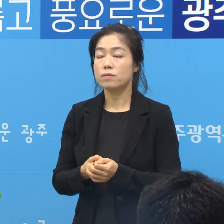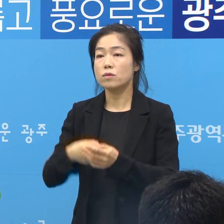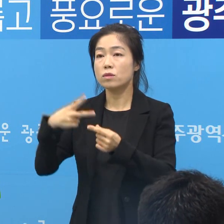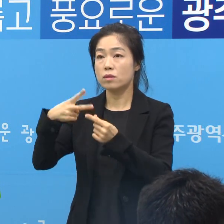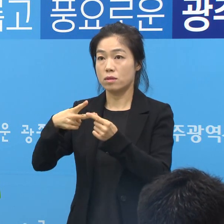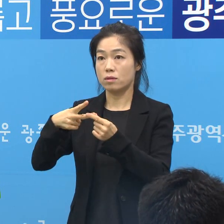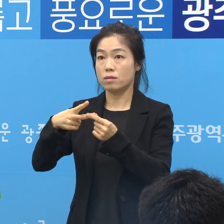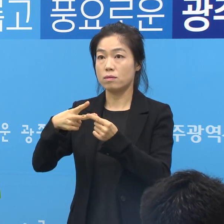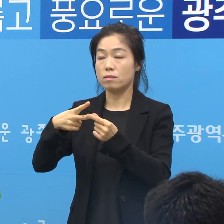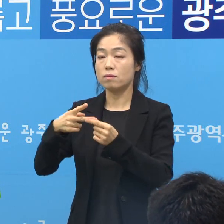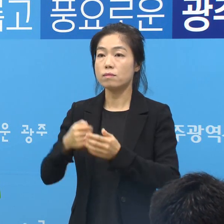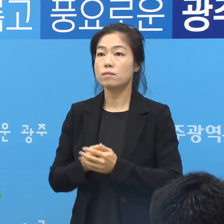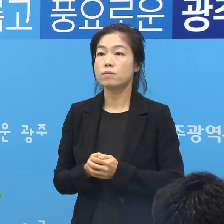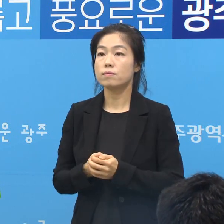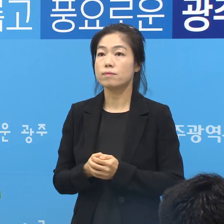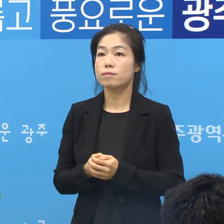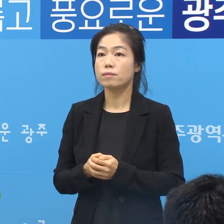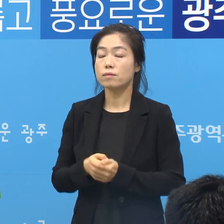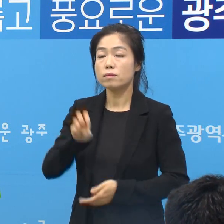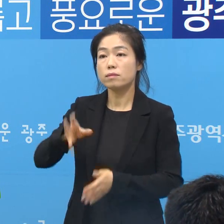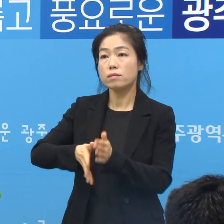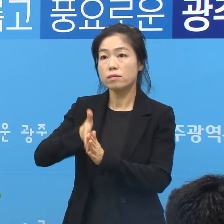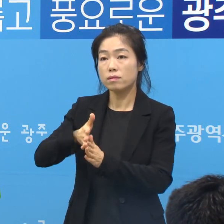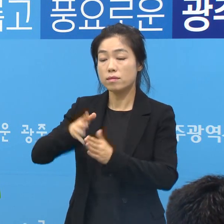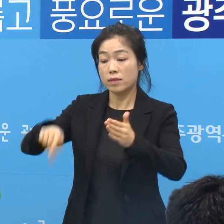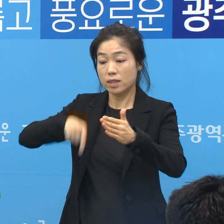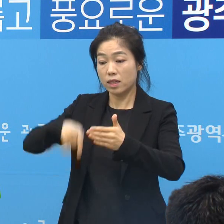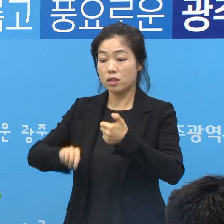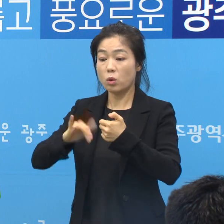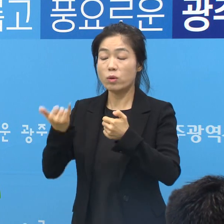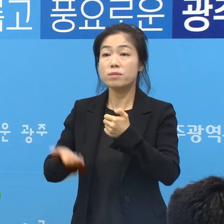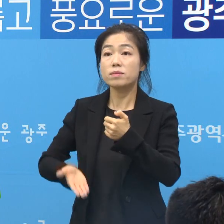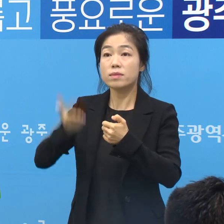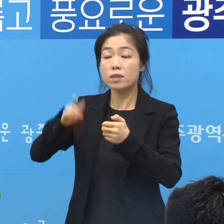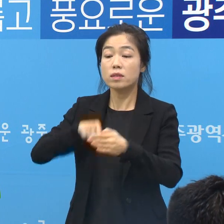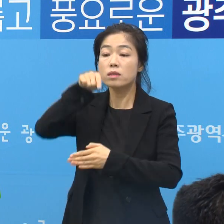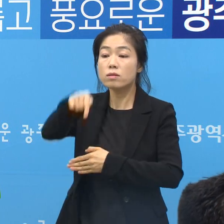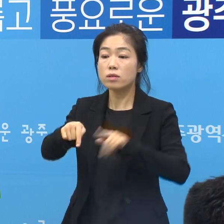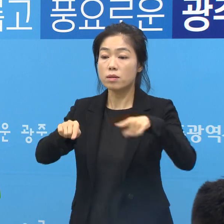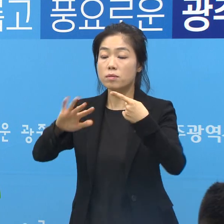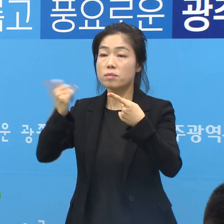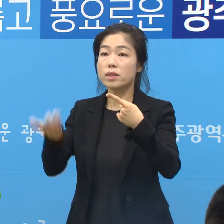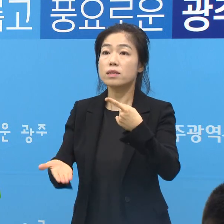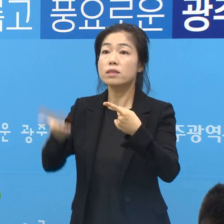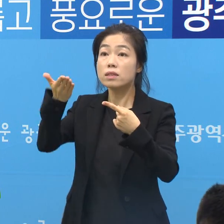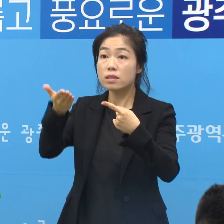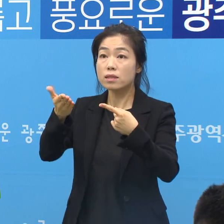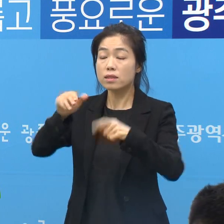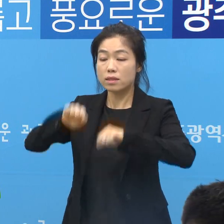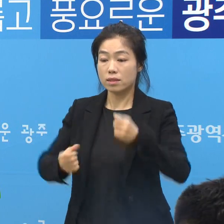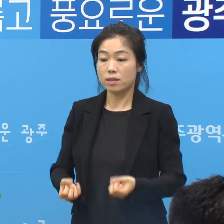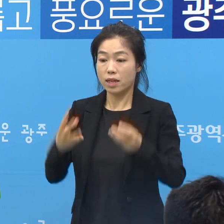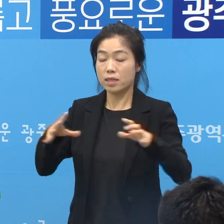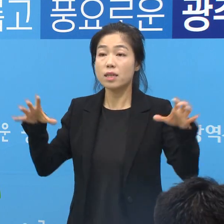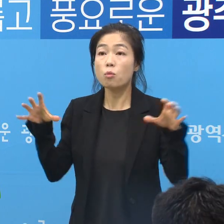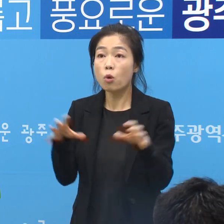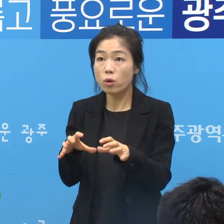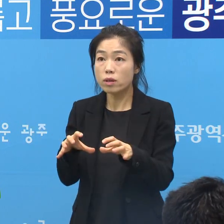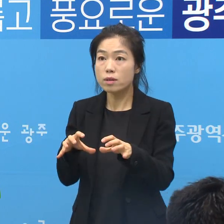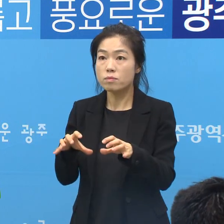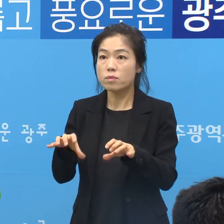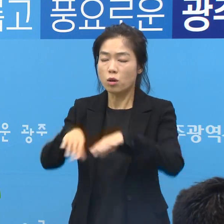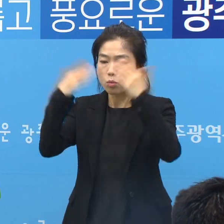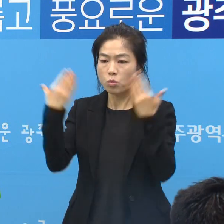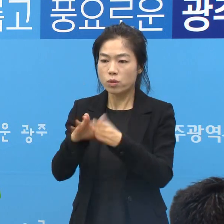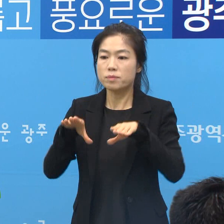둘째, 우리 시는 실내에서 50인 이상, 실외에서 100인 이상의 행사와 모임을